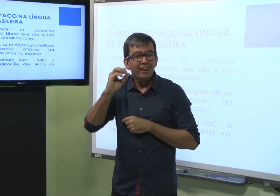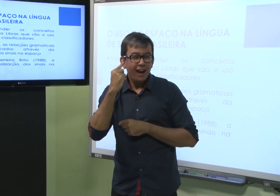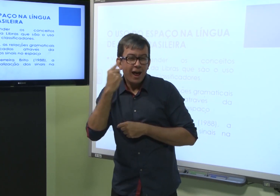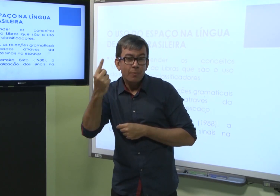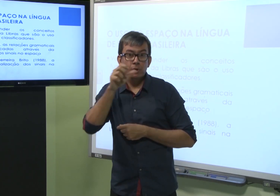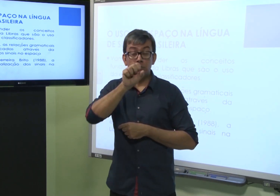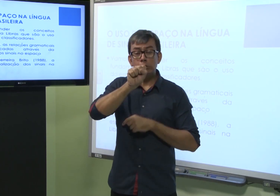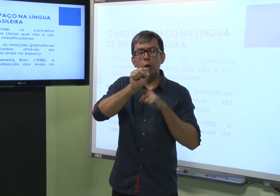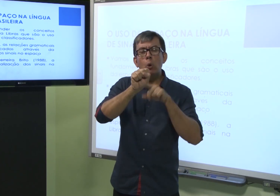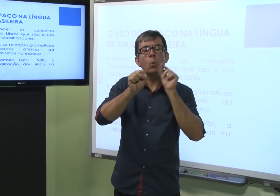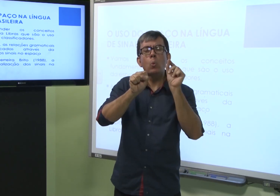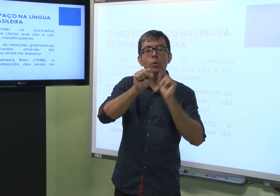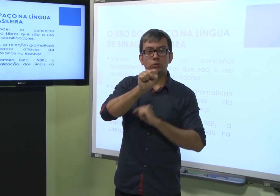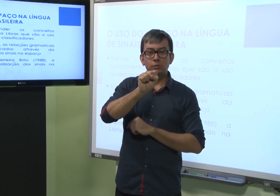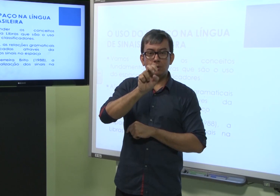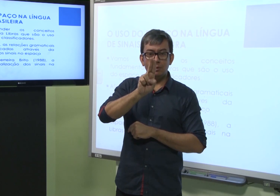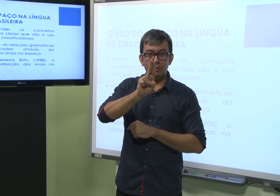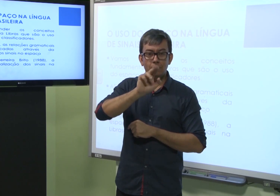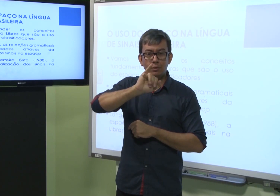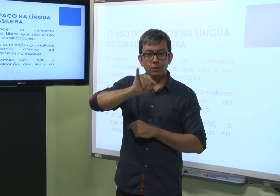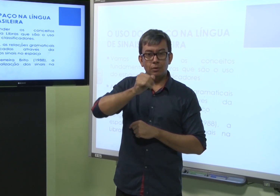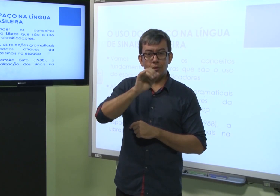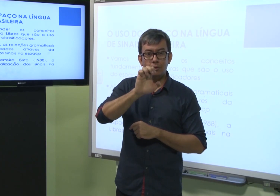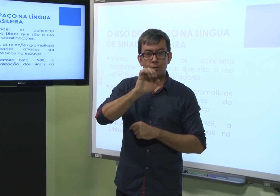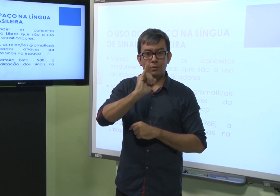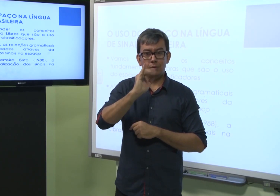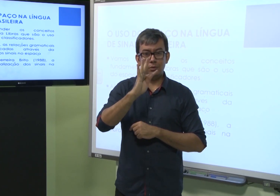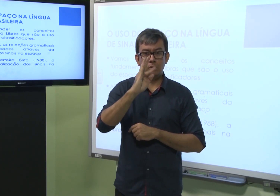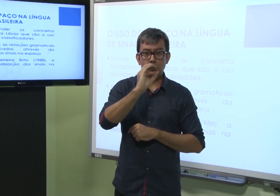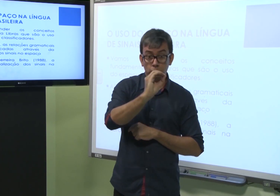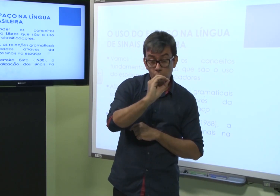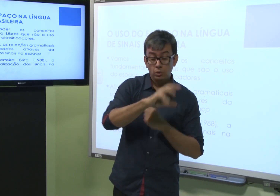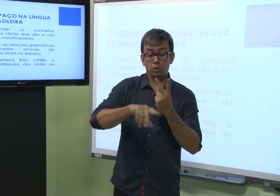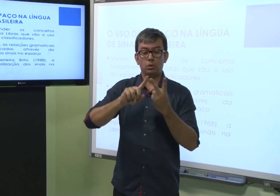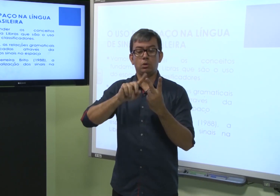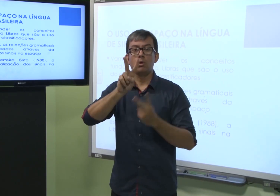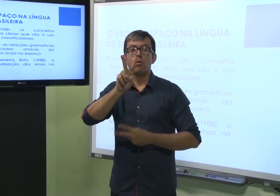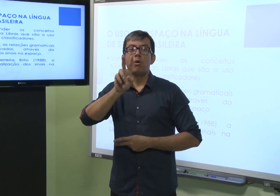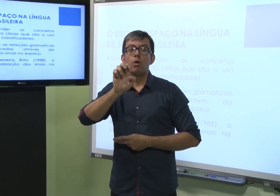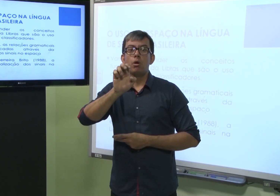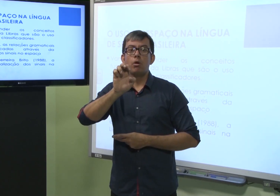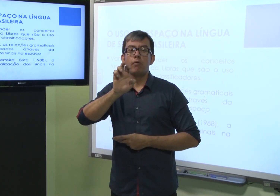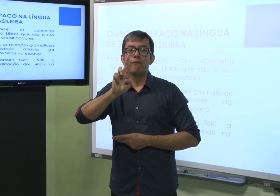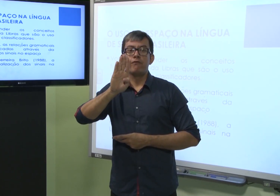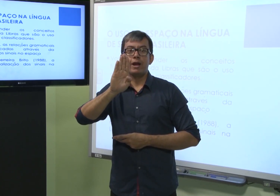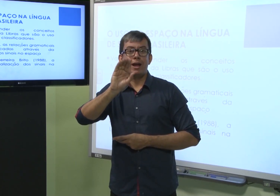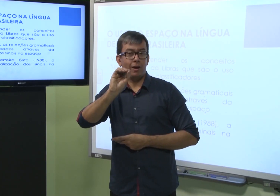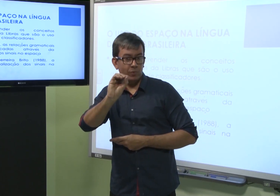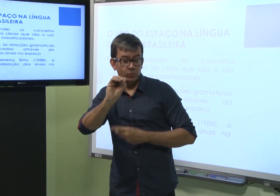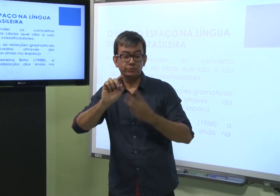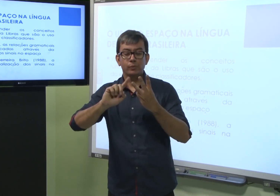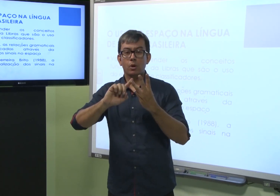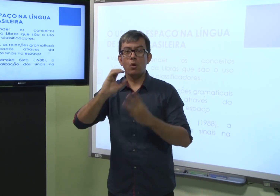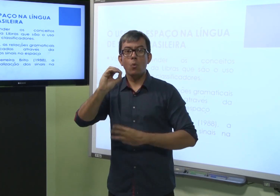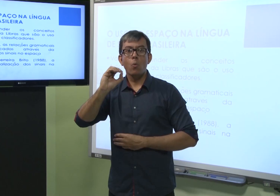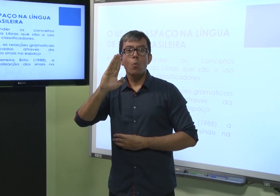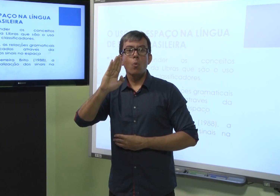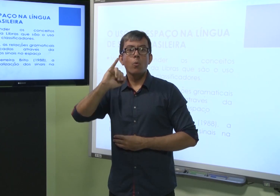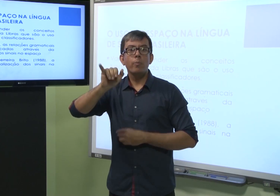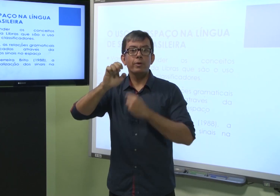objeto. Né? O S é o sujeito, o V é o verbo e o O é o objeto. Como que